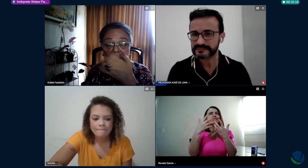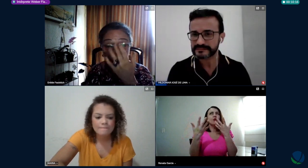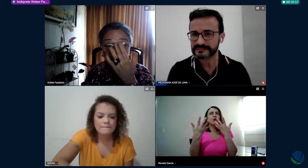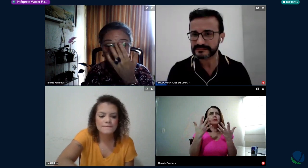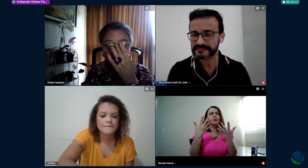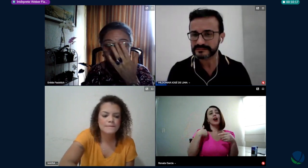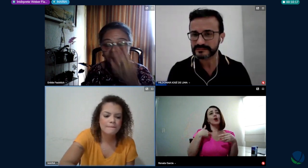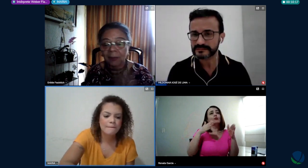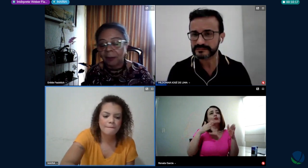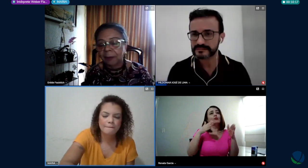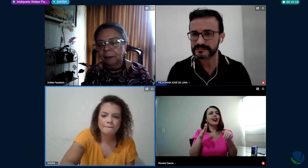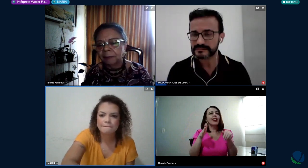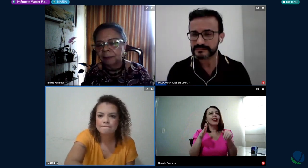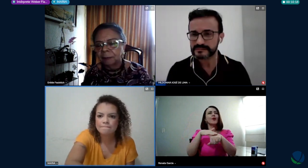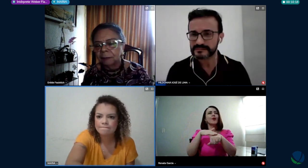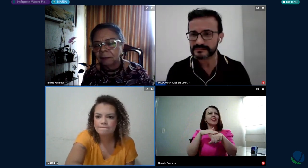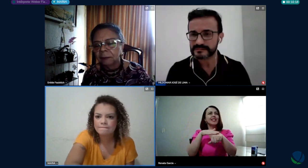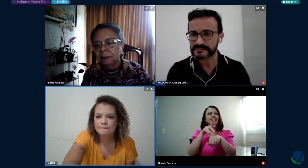estive pensando,